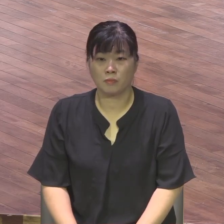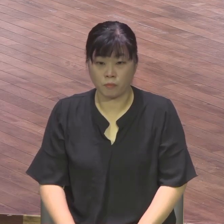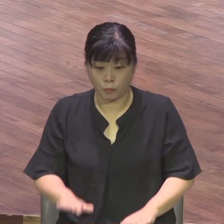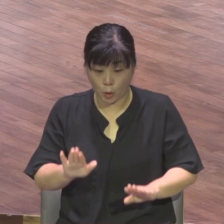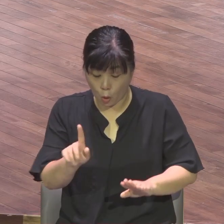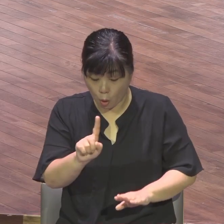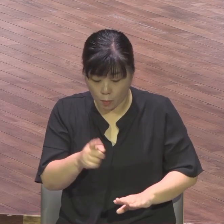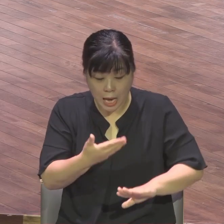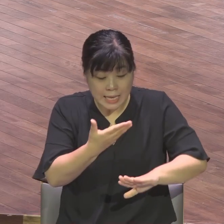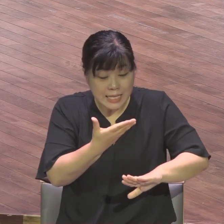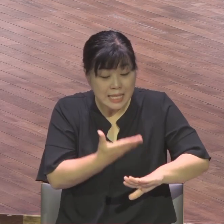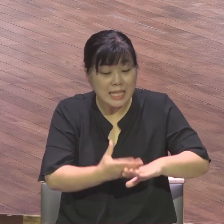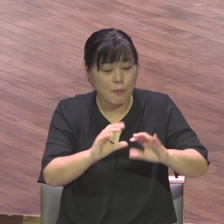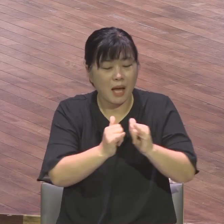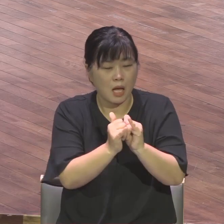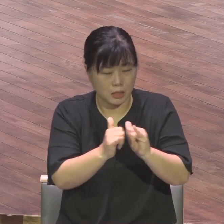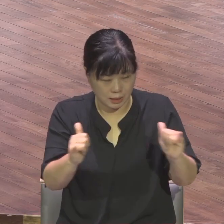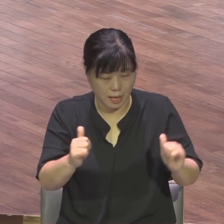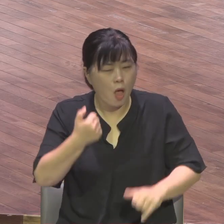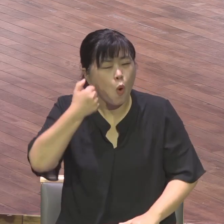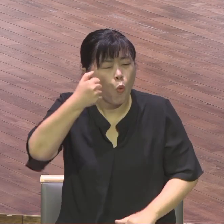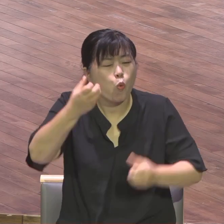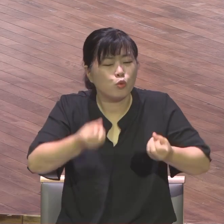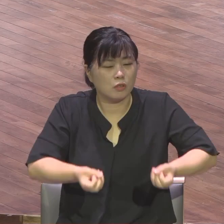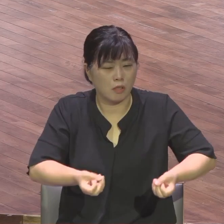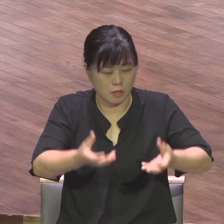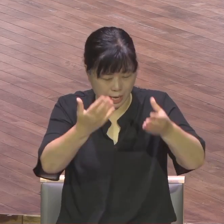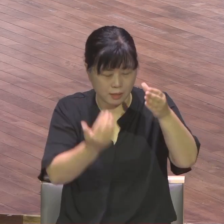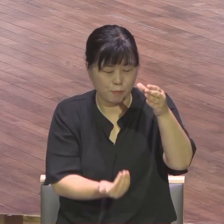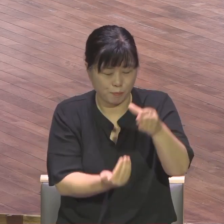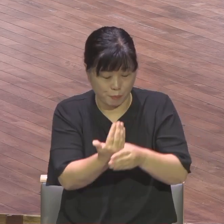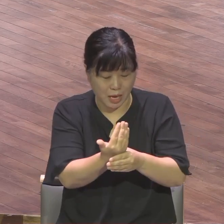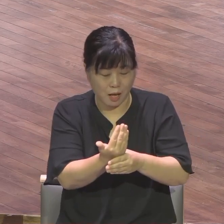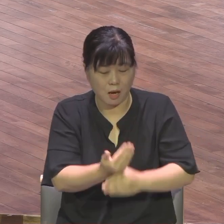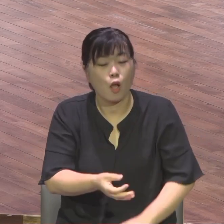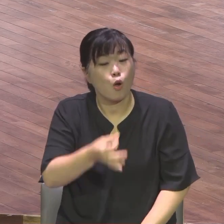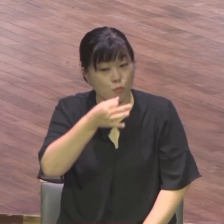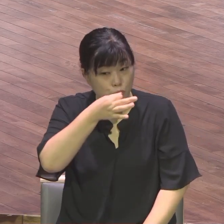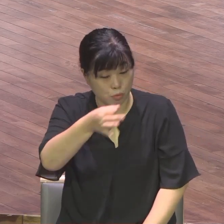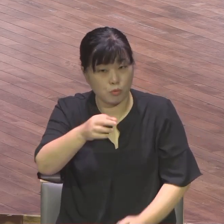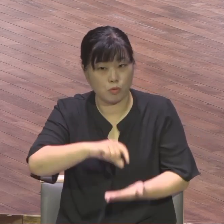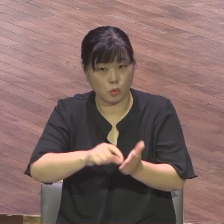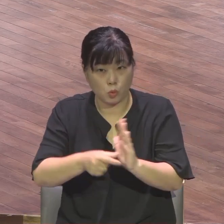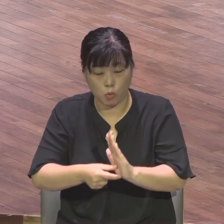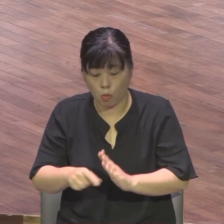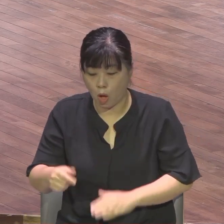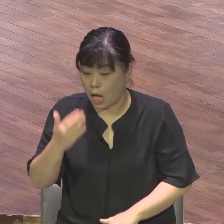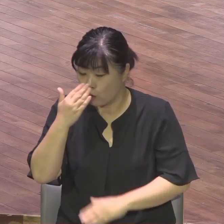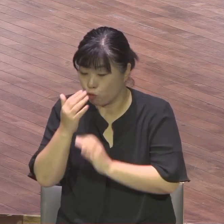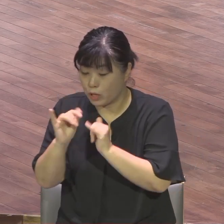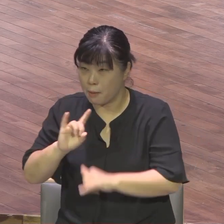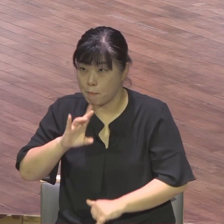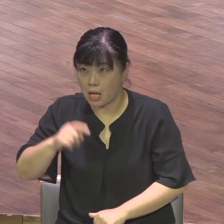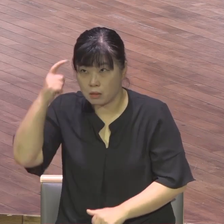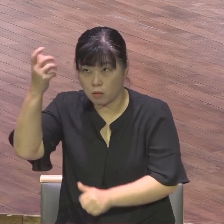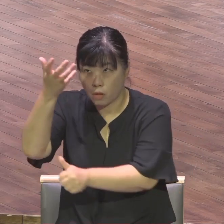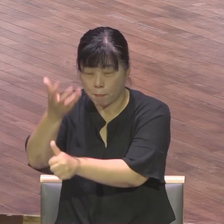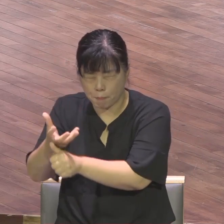이방인의 오순절이라 그렇게 말을 합니다. 이방인들도 똑같이 일어났다. 이방인의